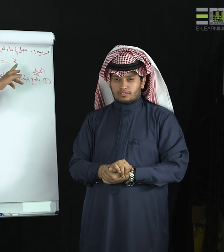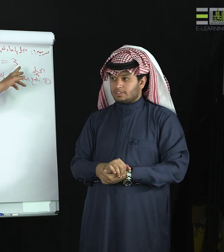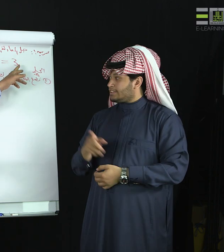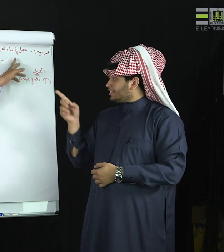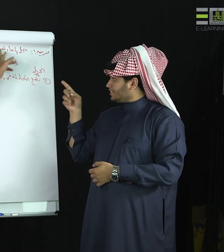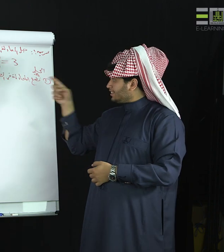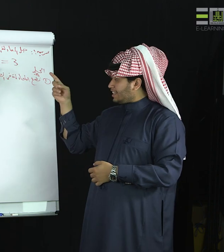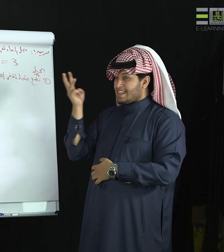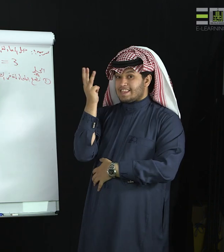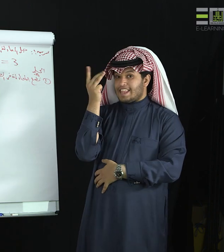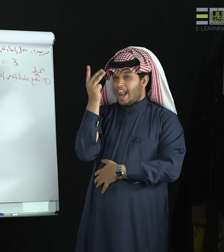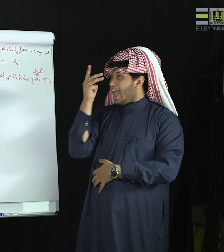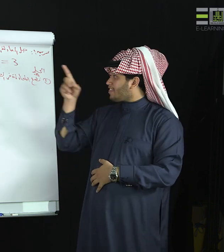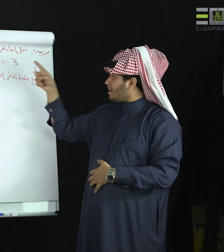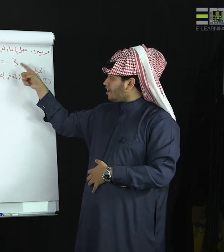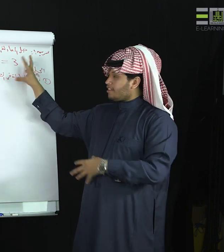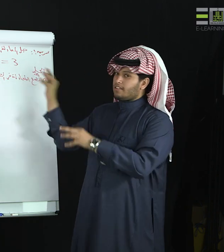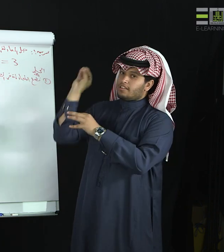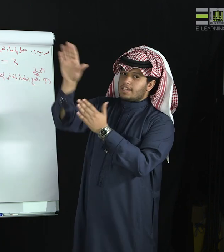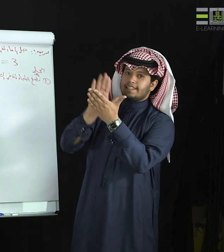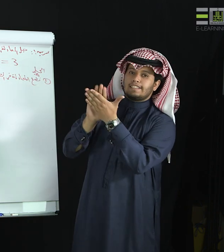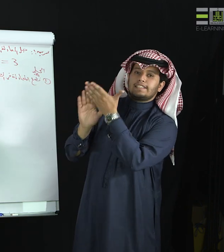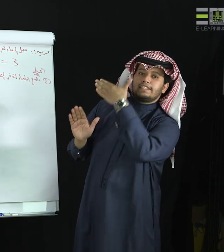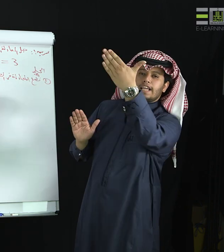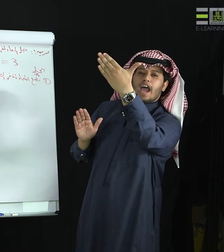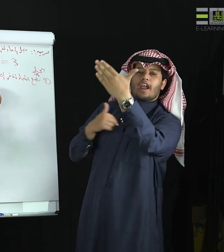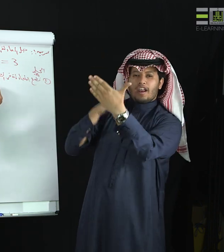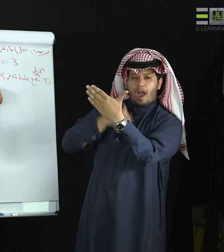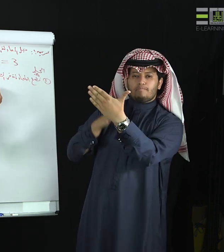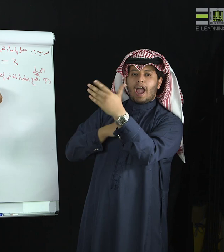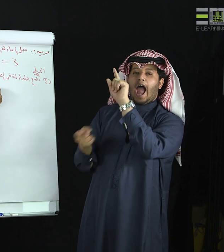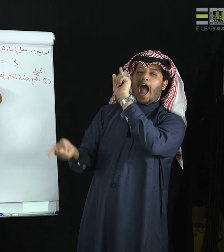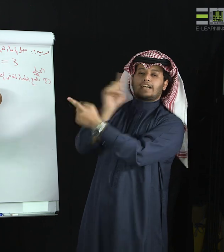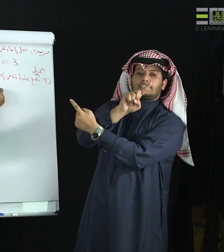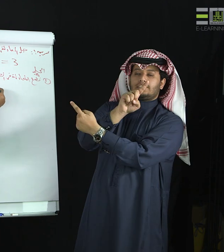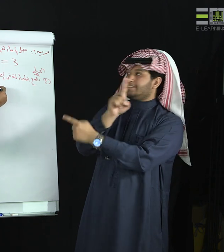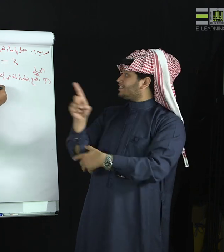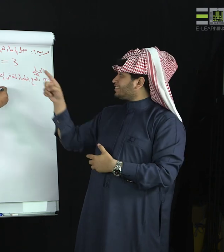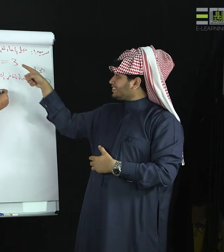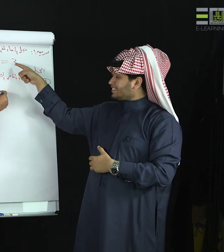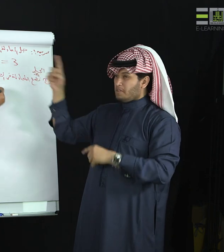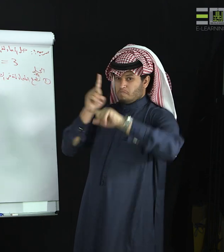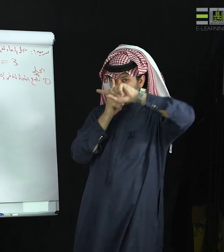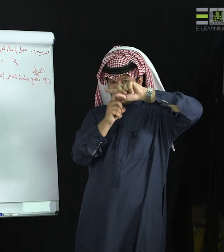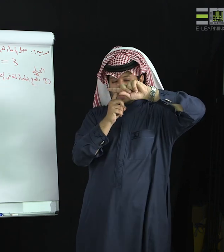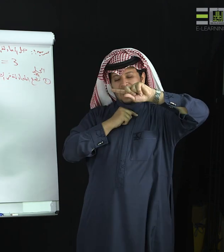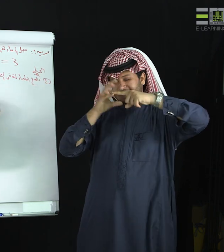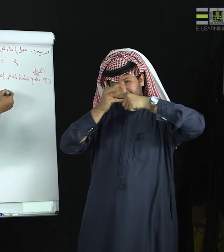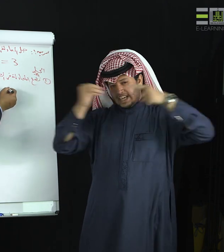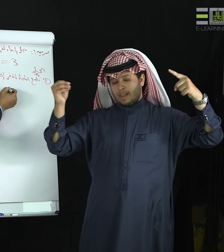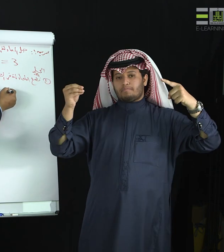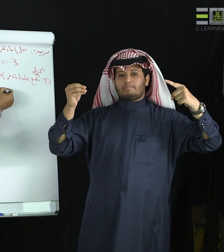هننقل التلاتة للطرف الايسر بإشارة معاكسة، يبقى سالب 3